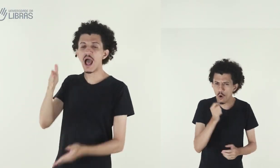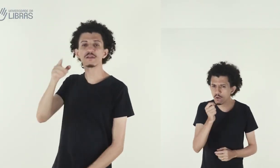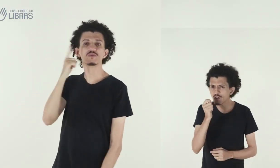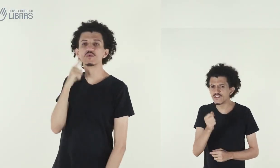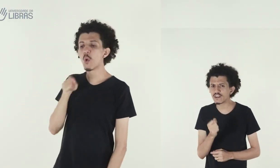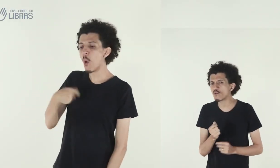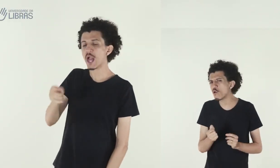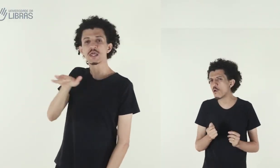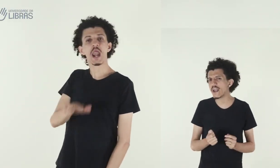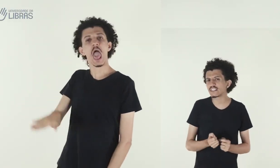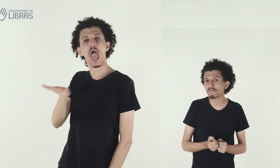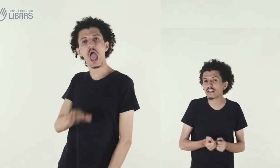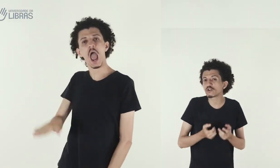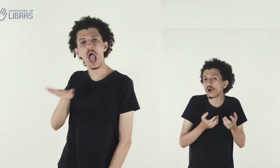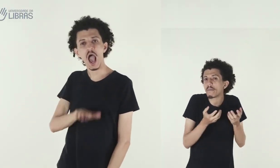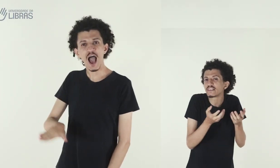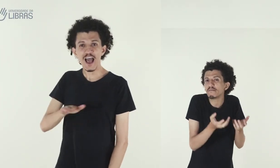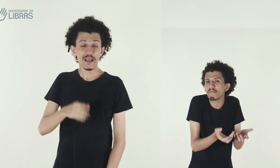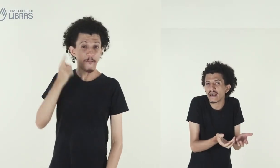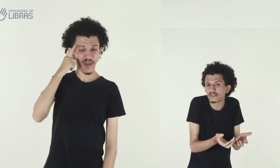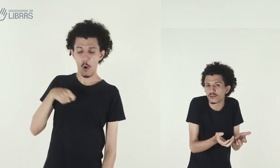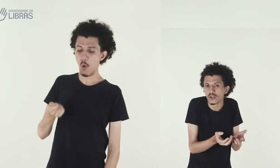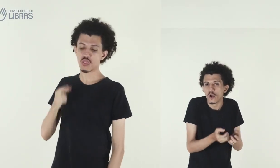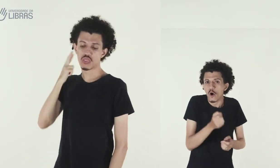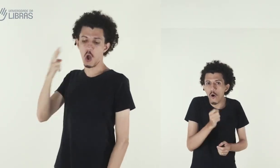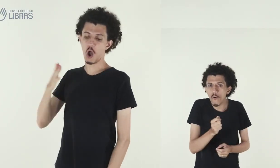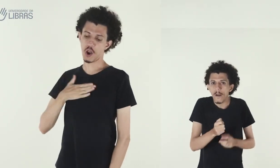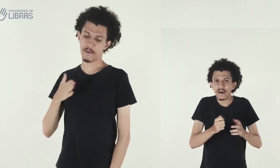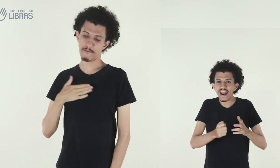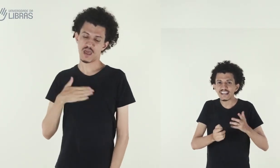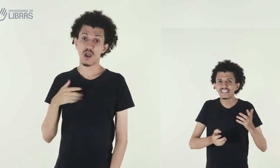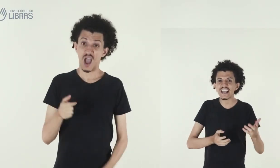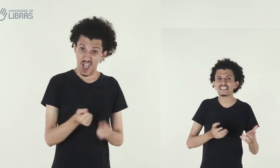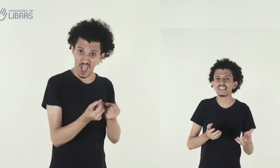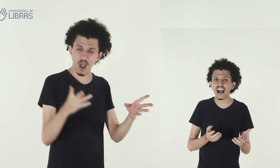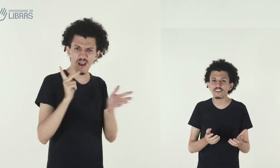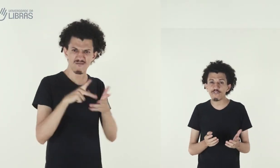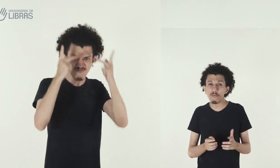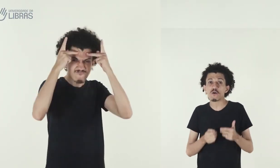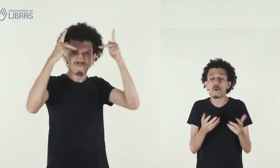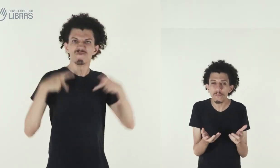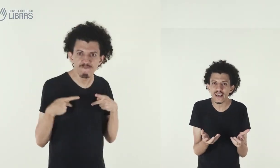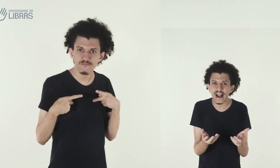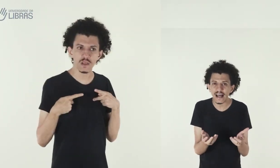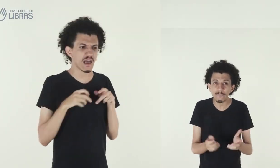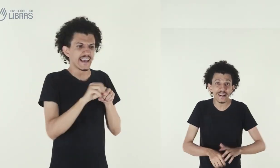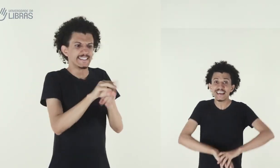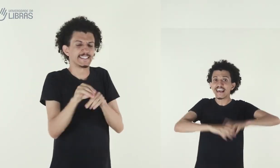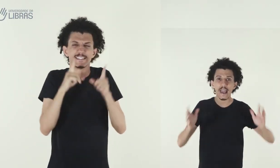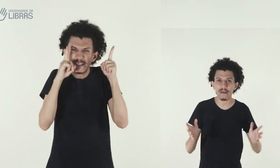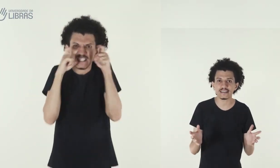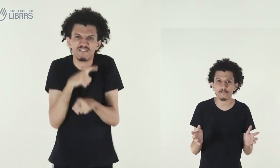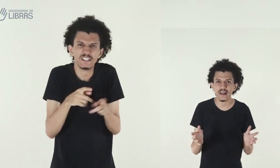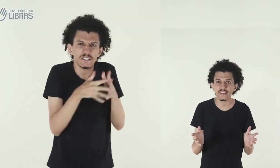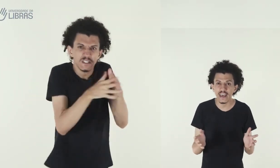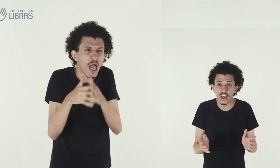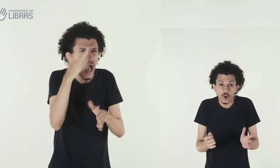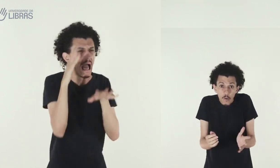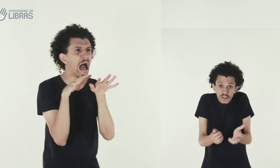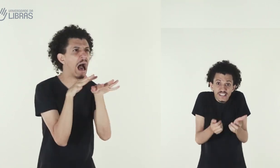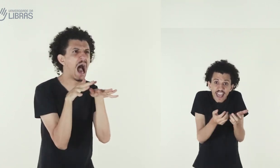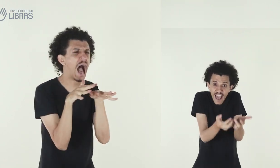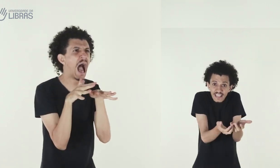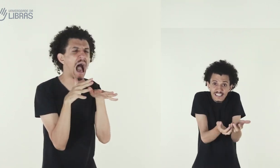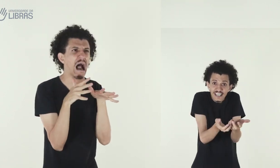eles. Outros ficam com um conhecimento só para si mesmos. Ou parecem ensinar de forma complicada para ninguém mais